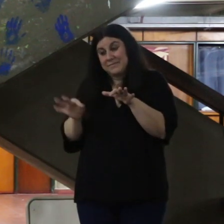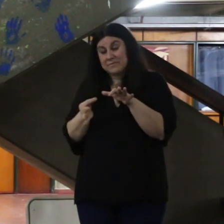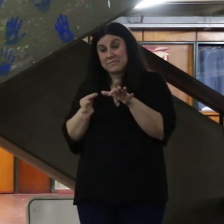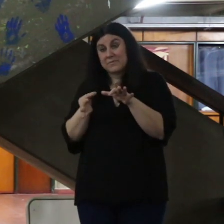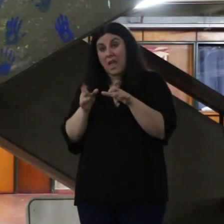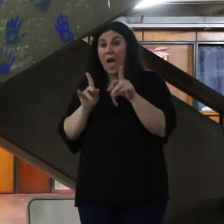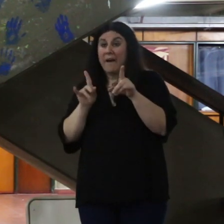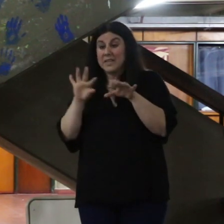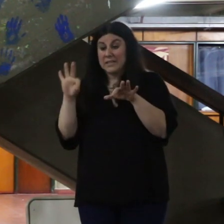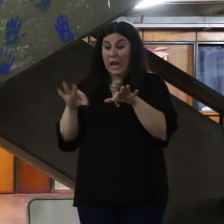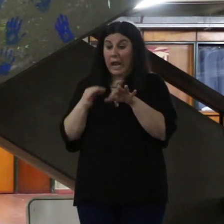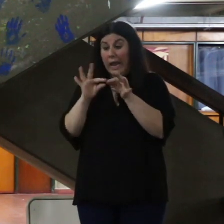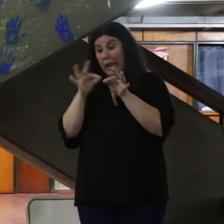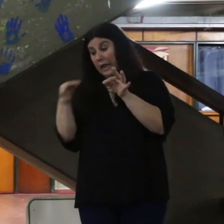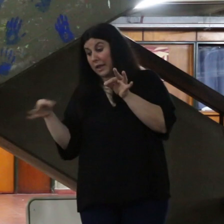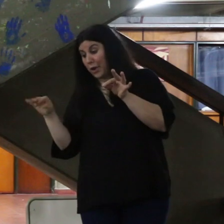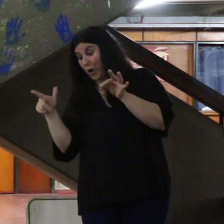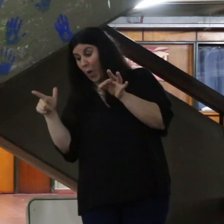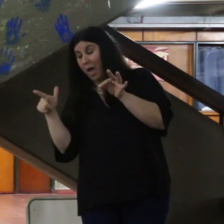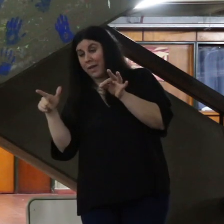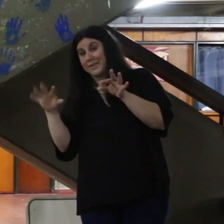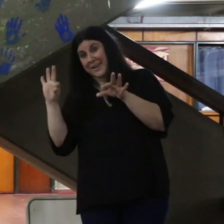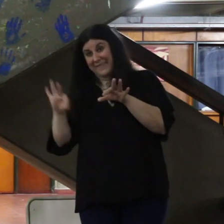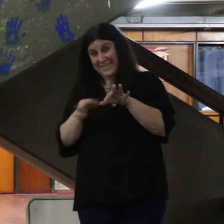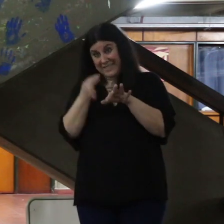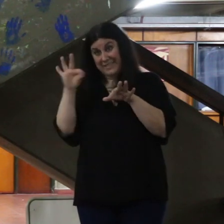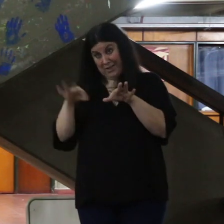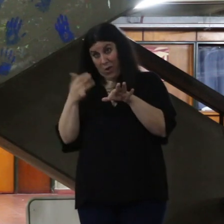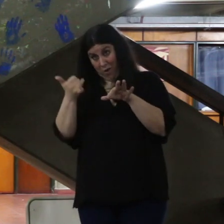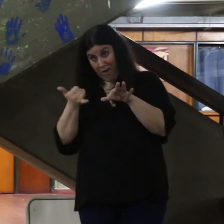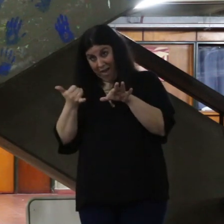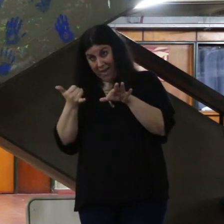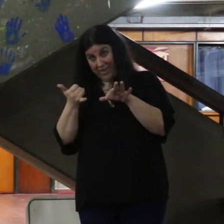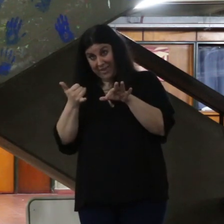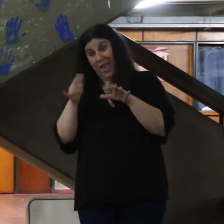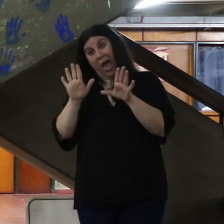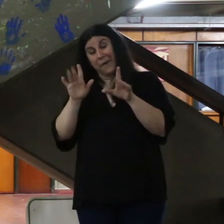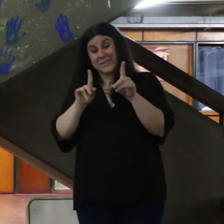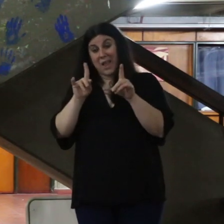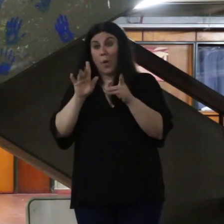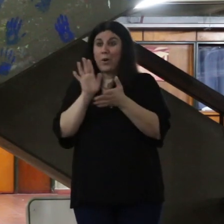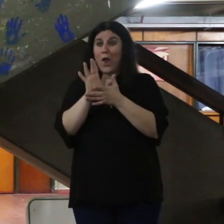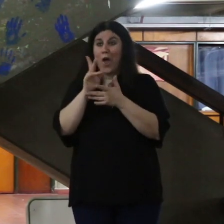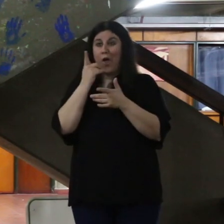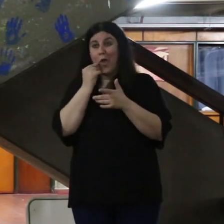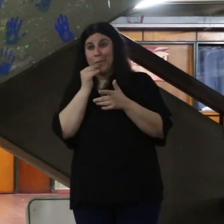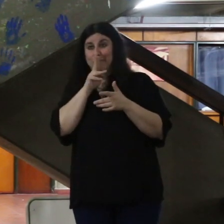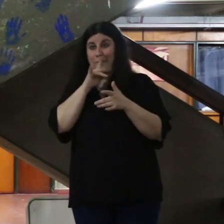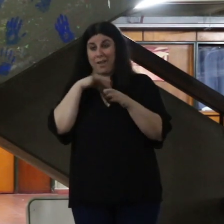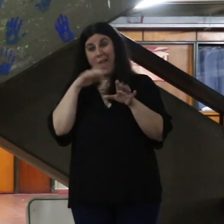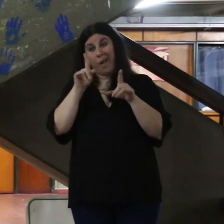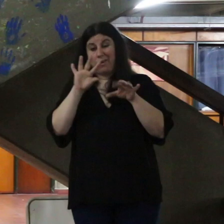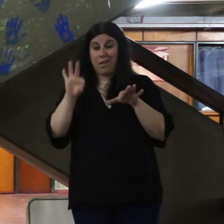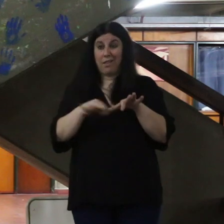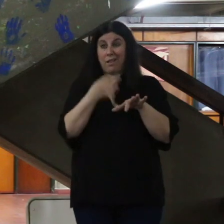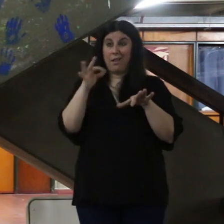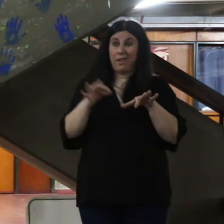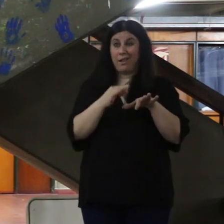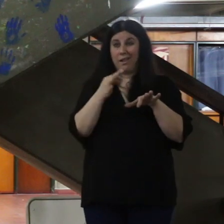quien da puntadas sin hilo, ¿sí? Conocemos muchos que dan, y muchas que dan puntadas sin